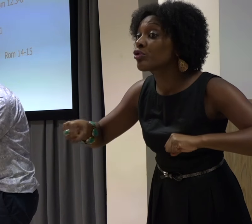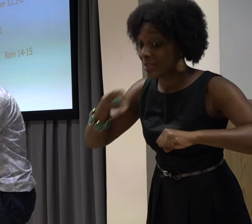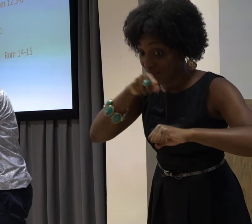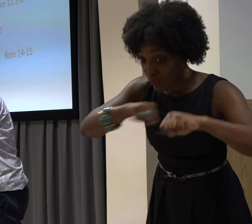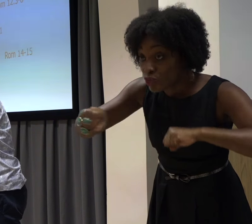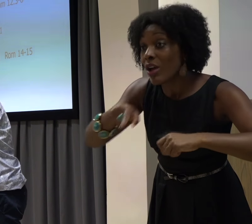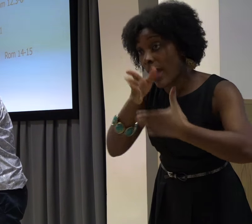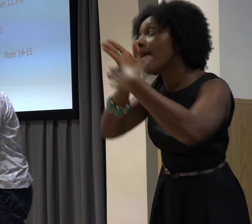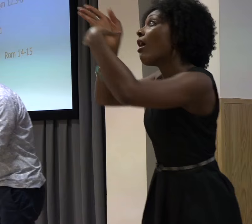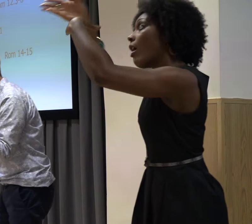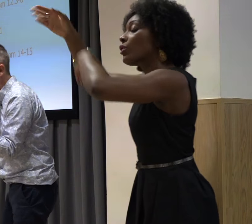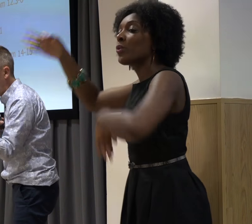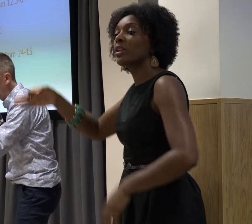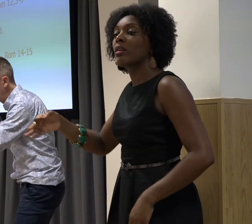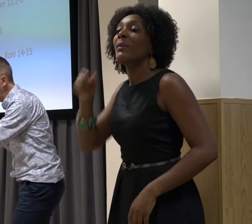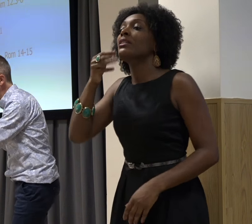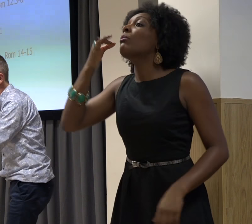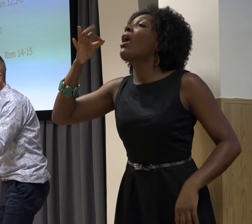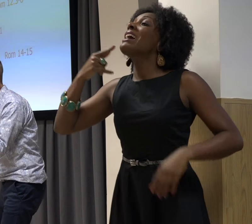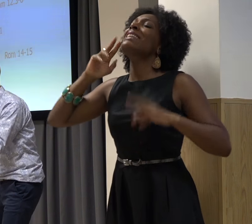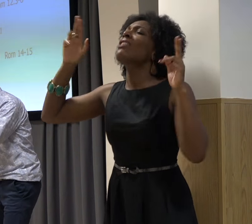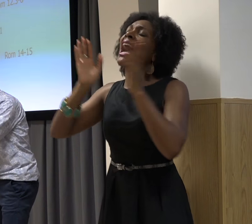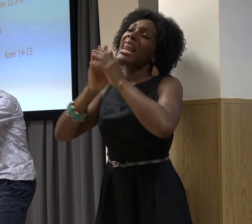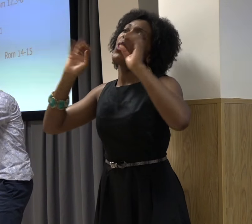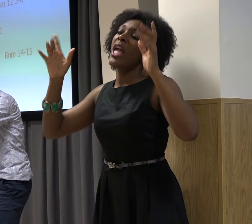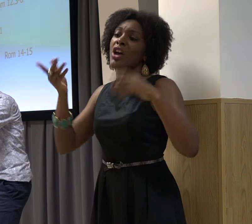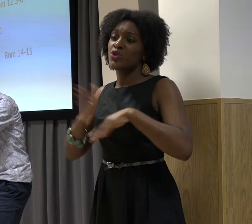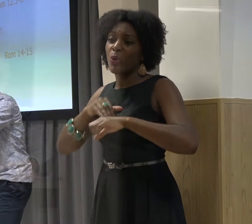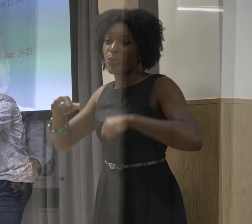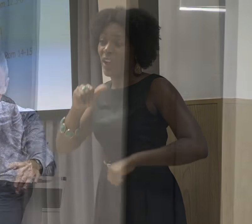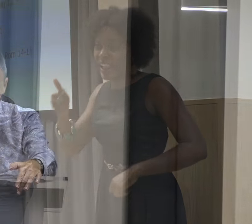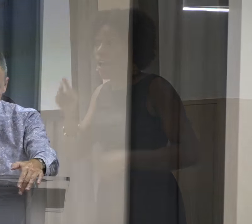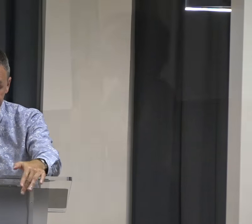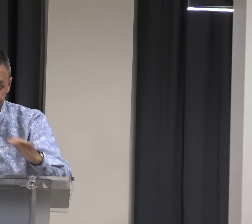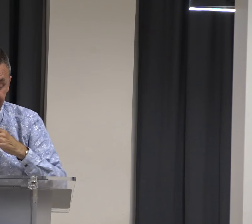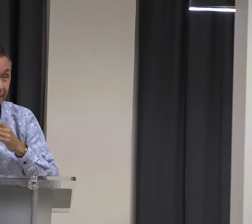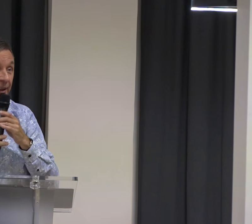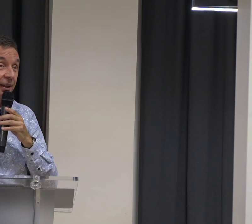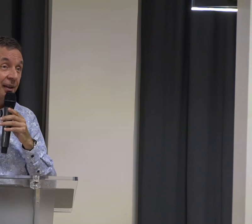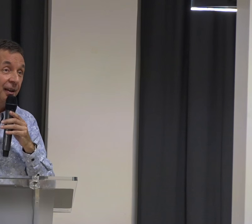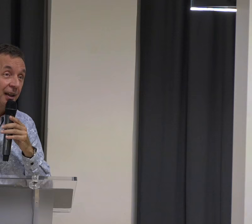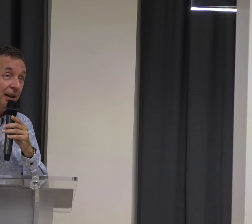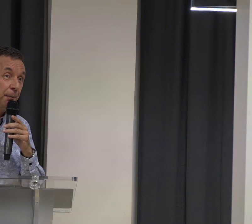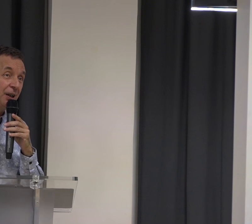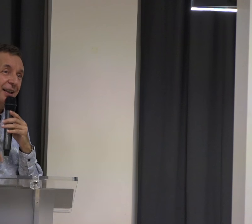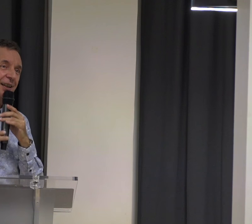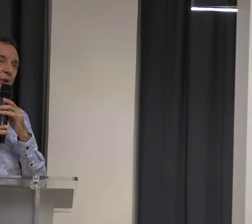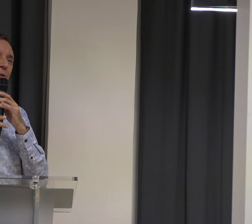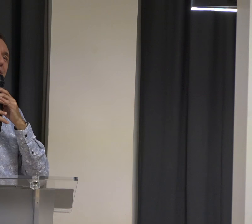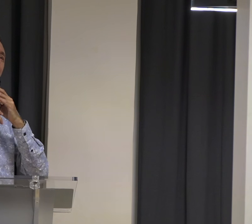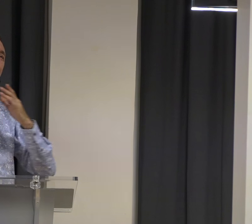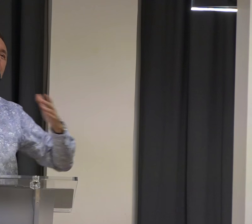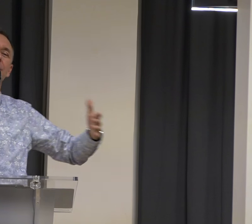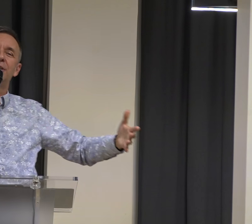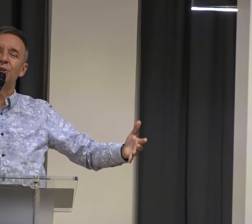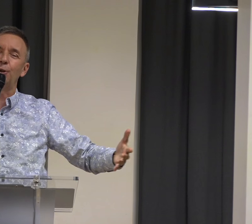de mon Père. Très intéressant de savoir. Quelle est la volonté de Dieu pour toi? Et puis la dernière chose,